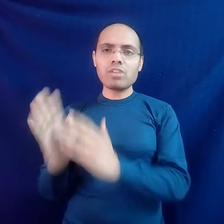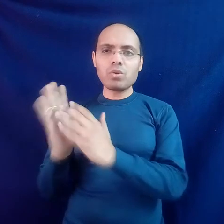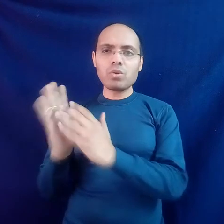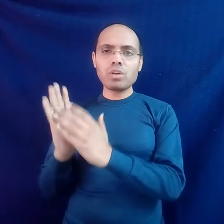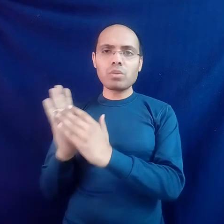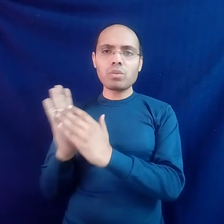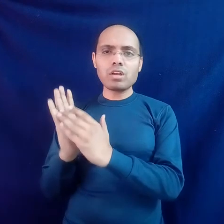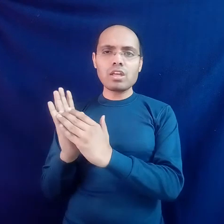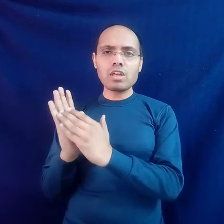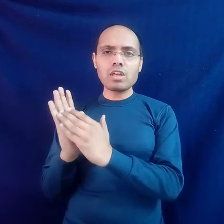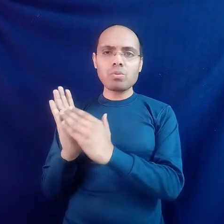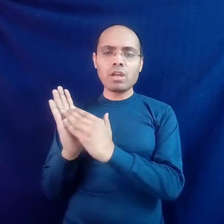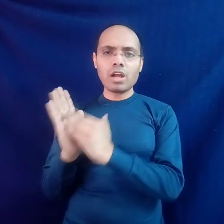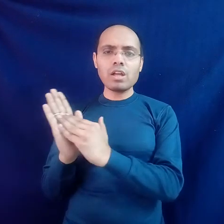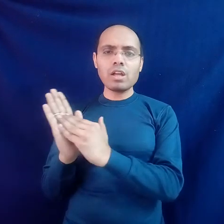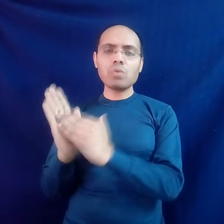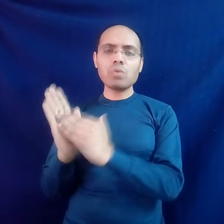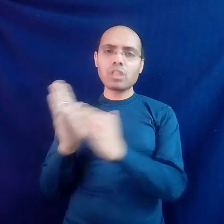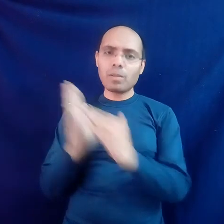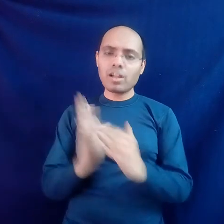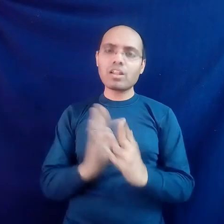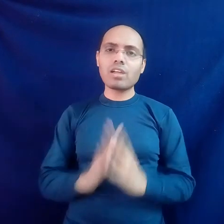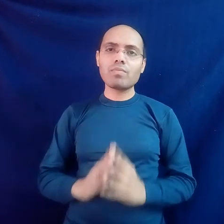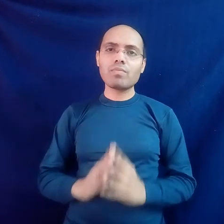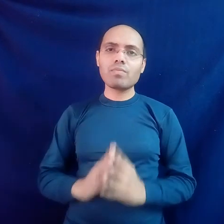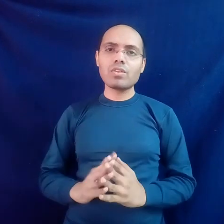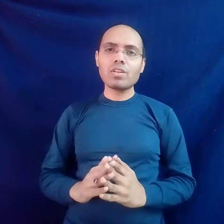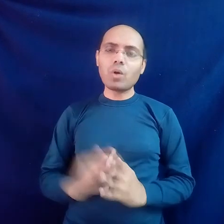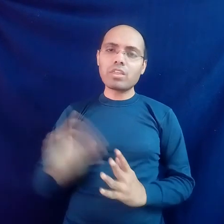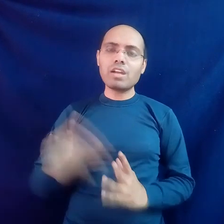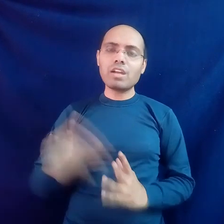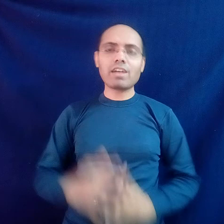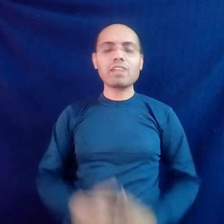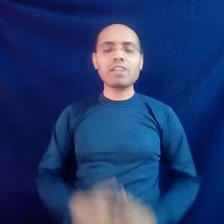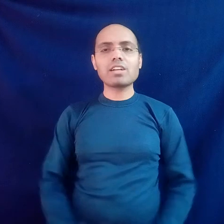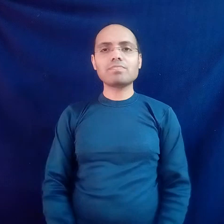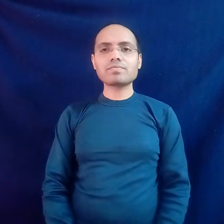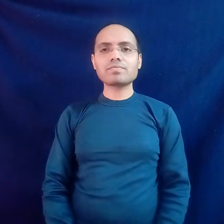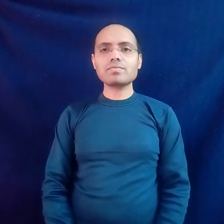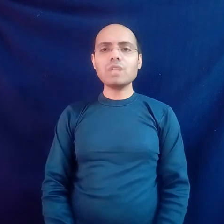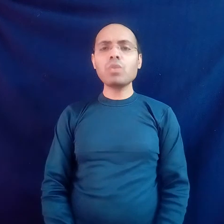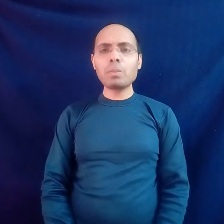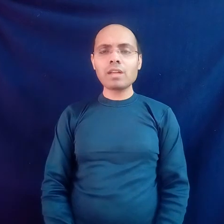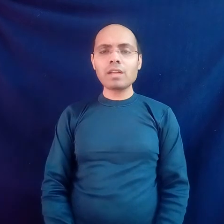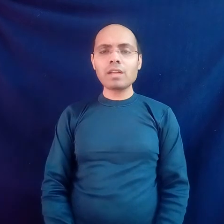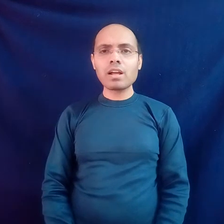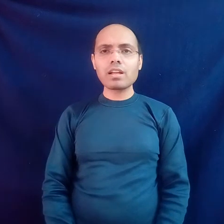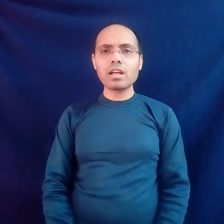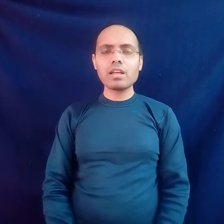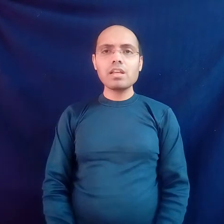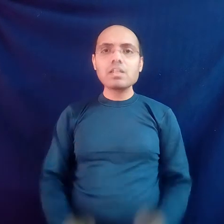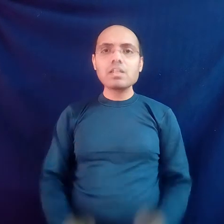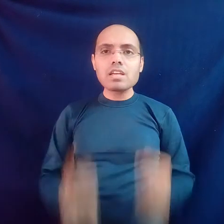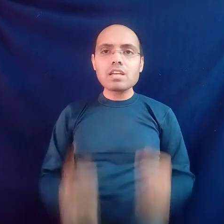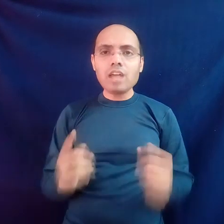देवहवीन को या उस डी के जो मेन हेड है उसे सामने लाता है, और उससे इंटरेक्ट करता है, और उससे पता लगाता है कि